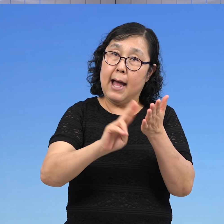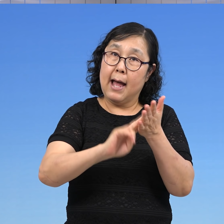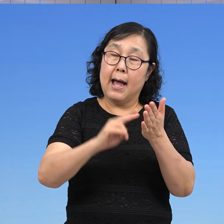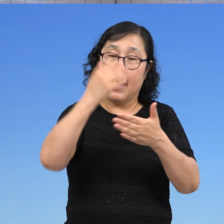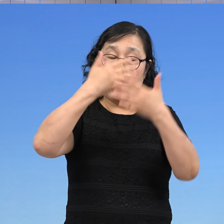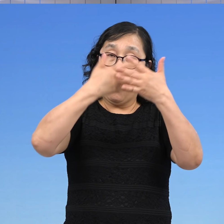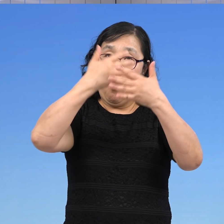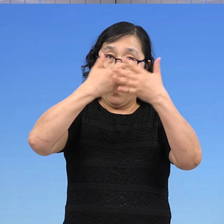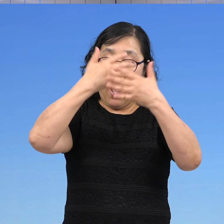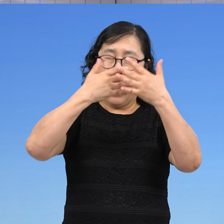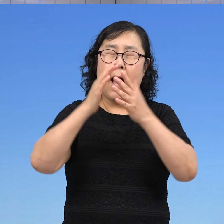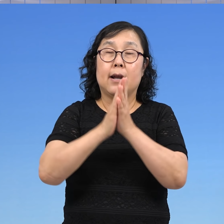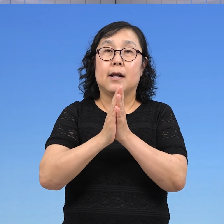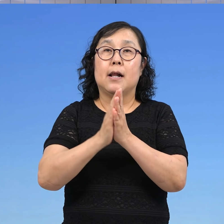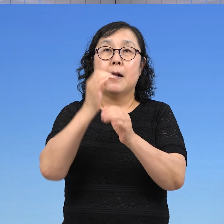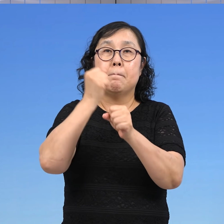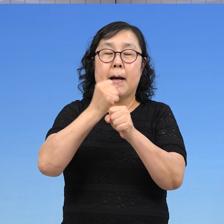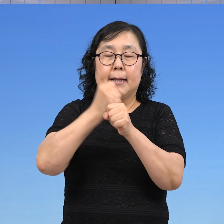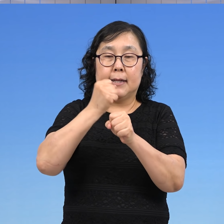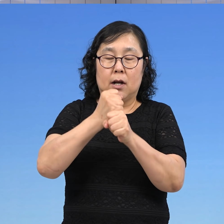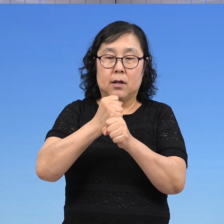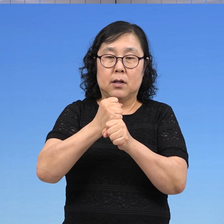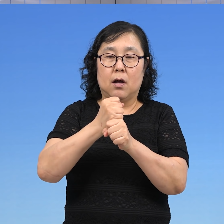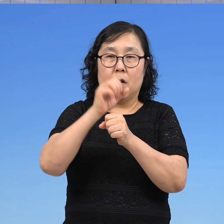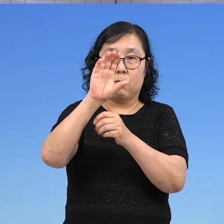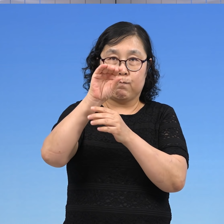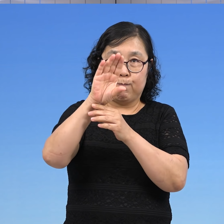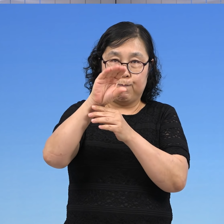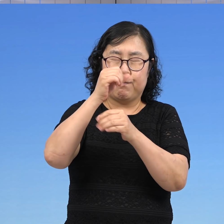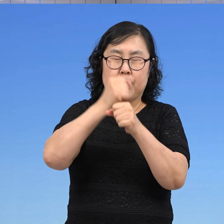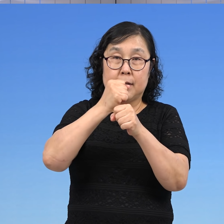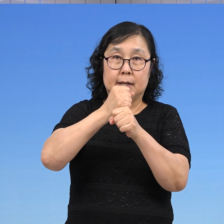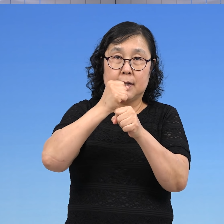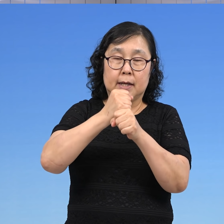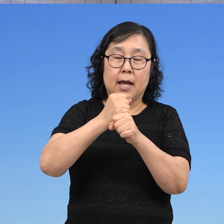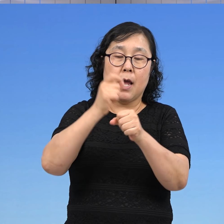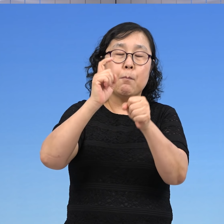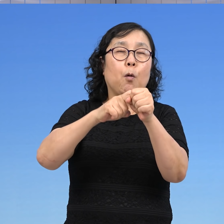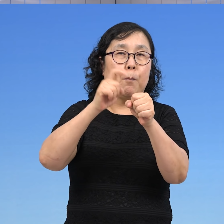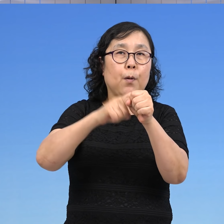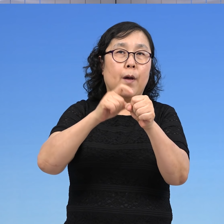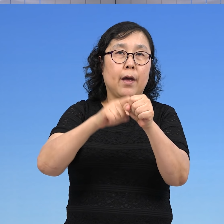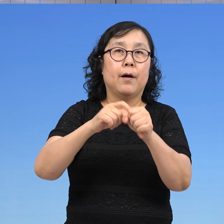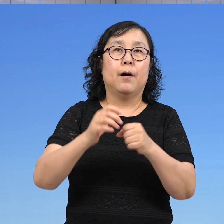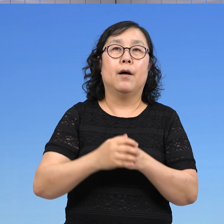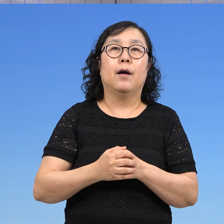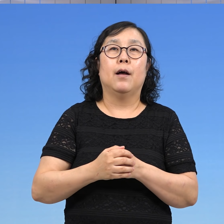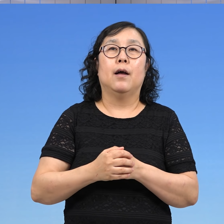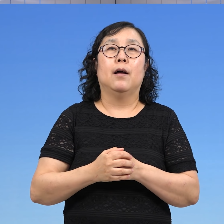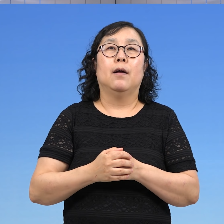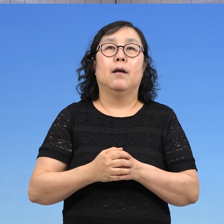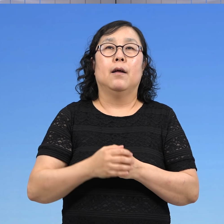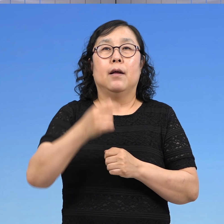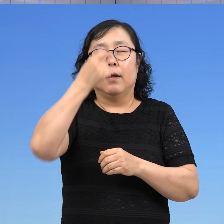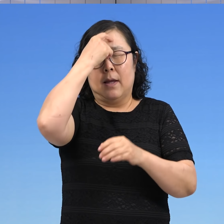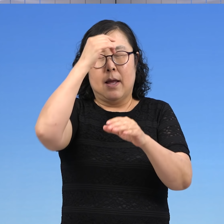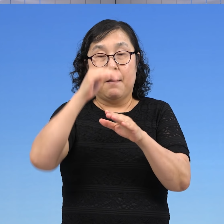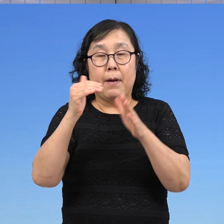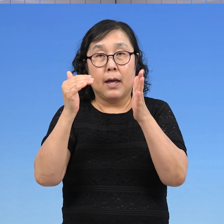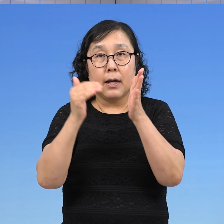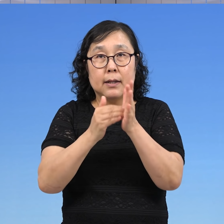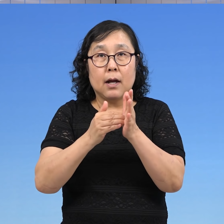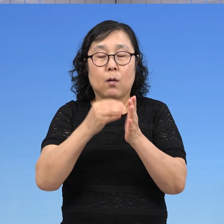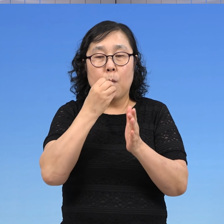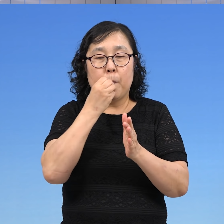아이들이 설명을 착한 납득할 수 있도록 영상으로 제작하는 게 우리 승률 연구소의 목표 중의 하나에요 그래서 이제 있다가